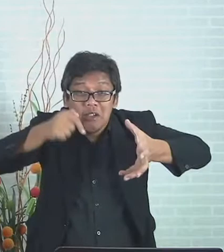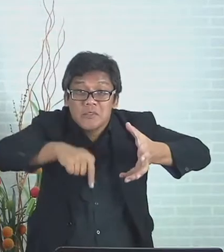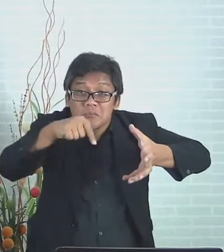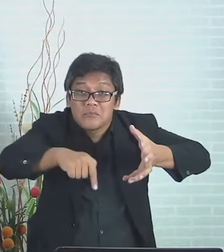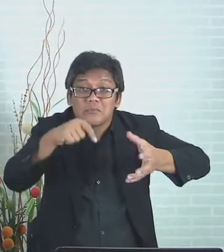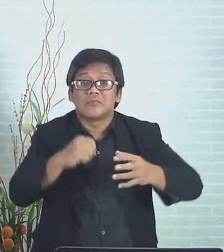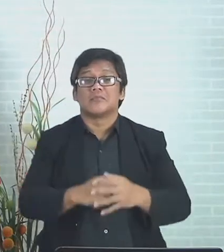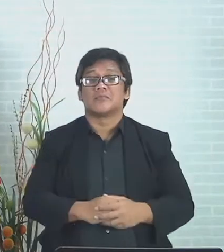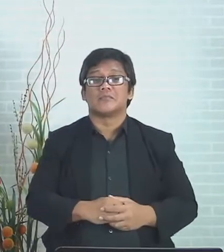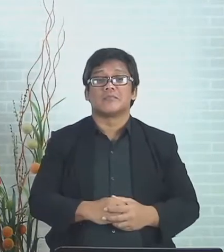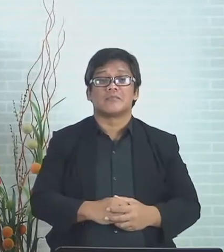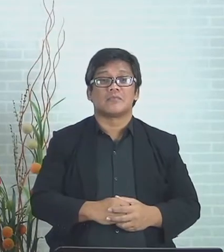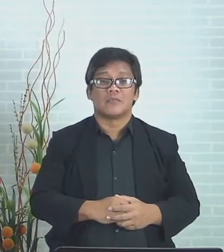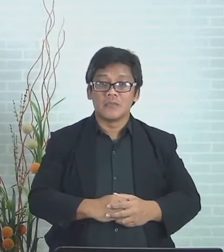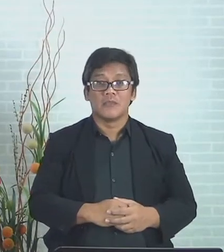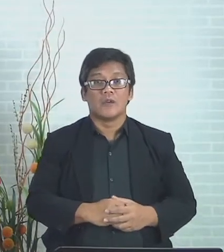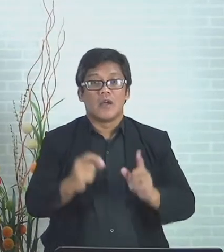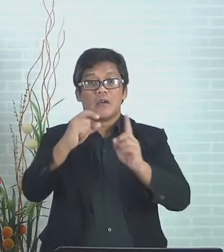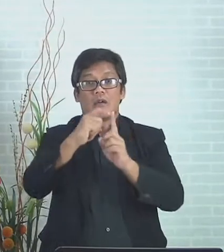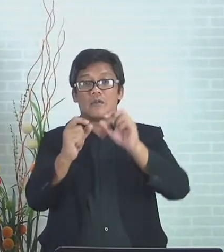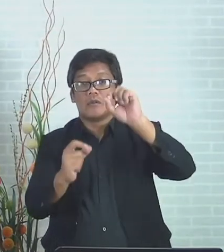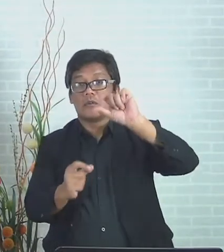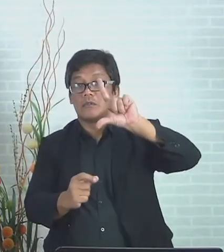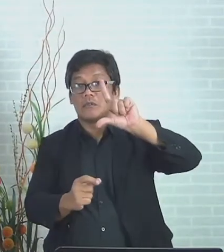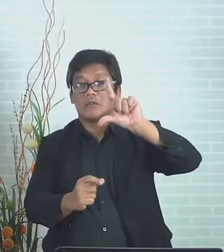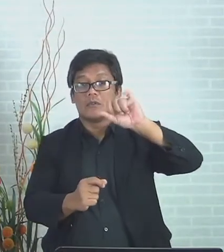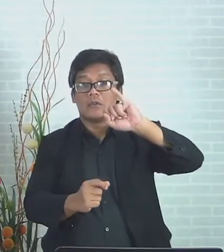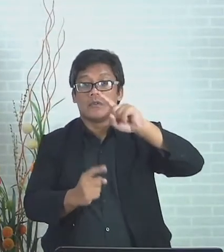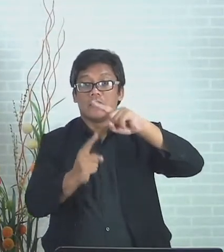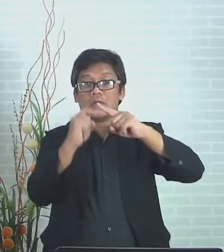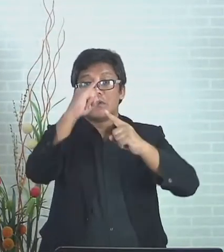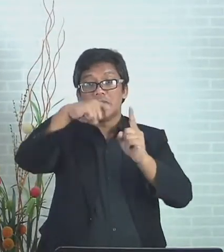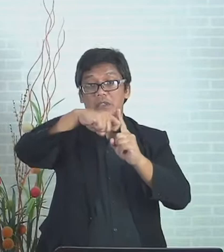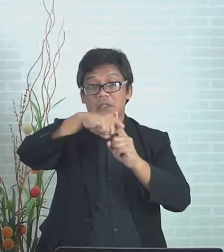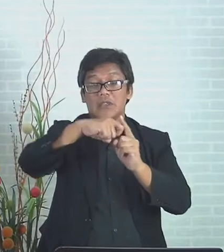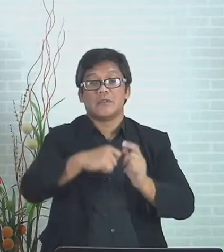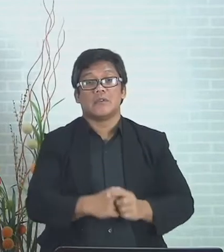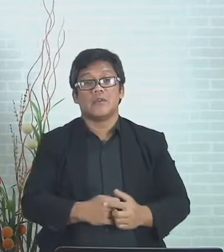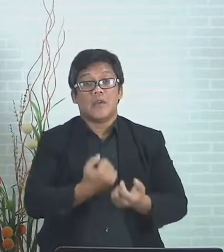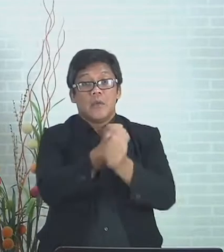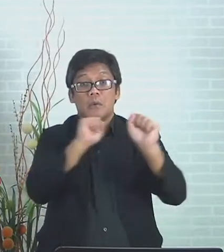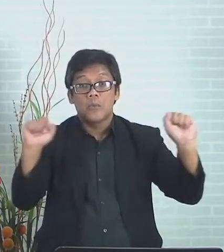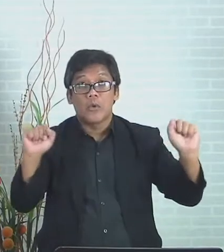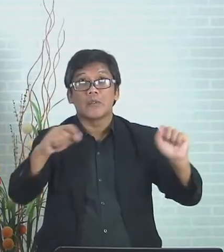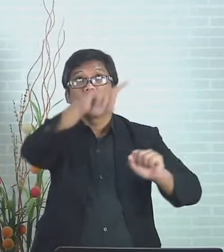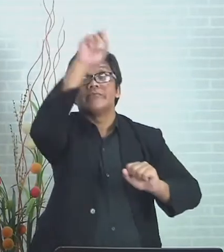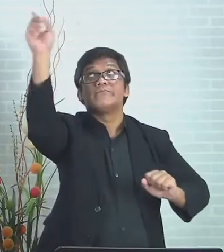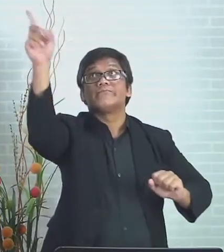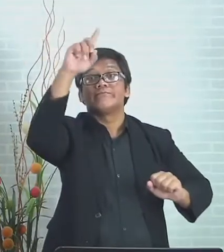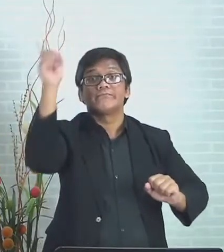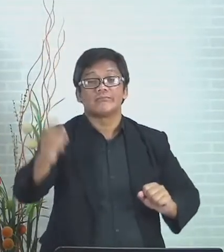ini bayi secara politik baik secara puasa ke penguasa-penguasa di udara